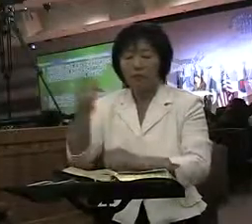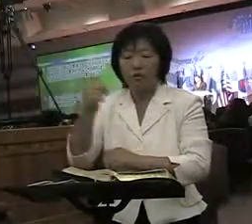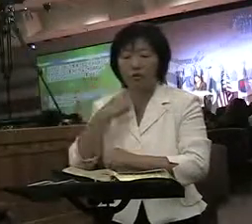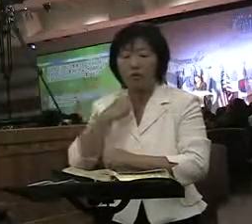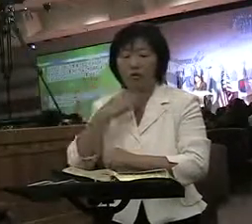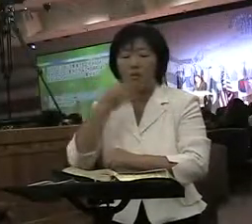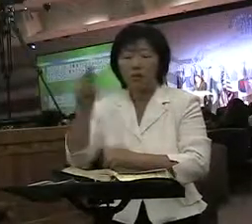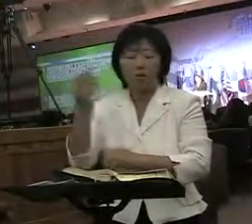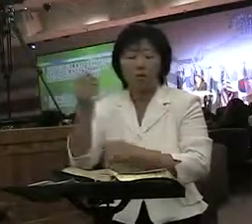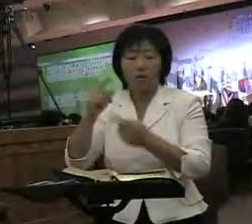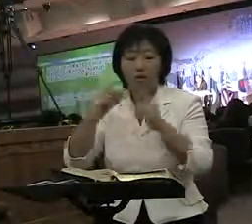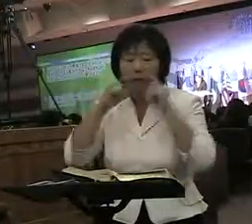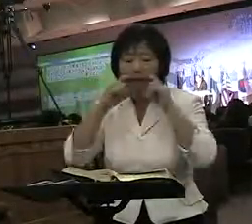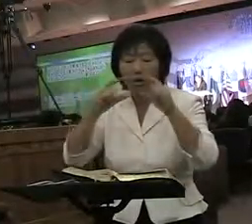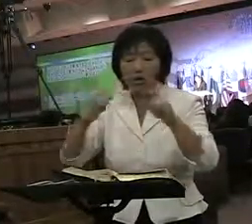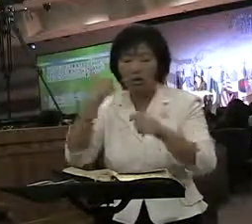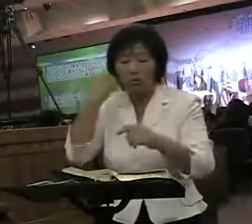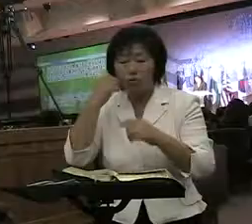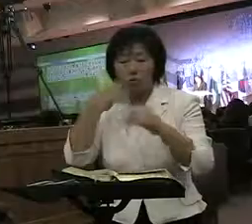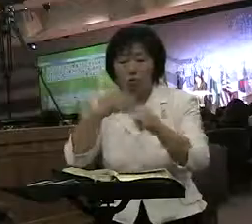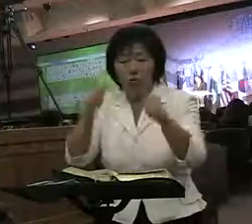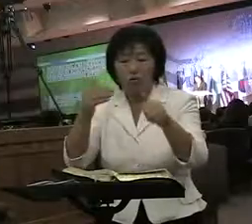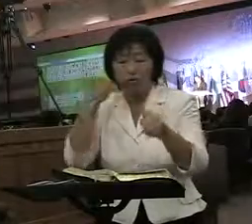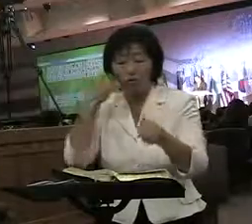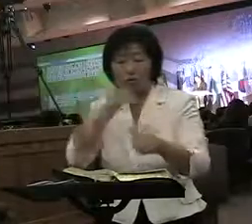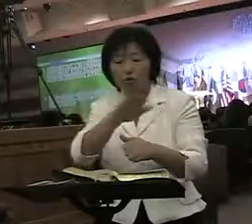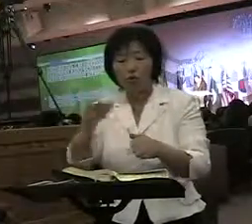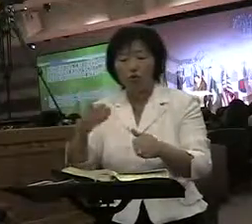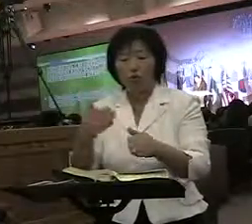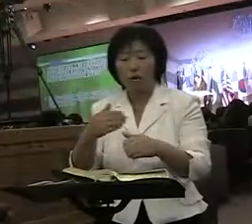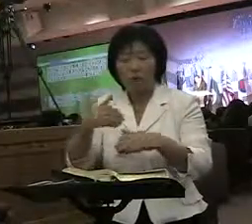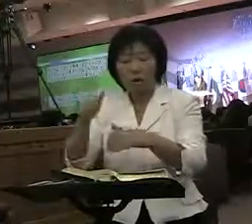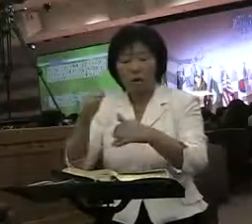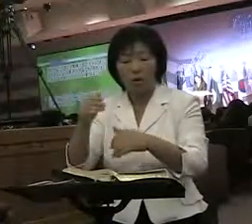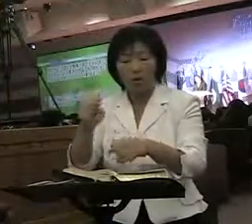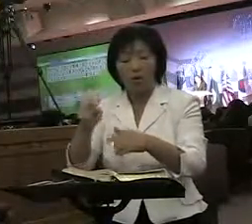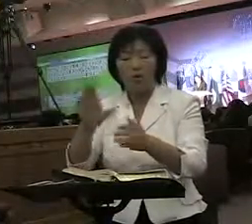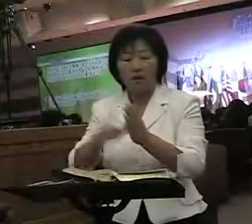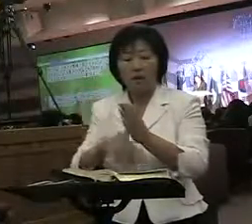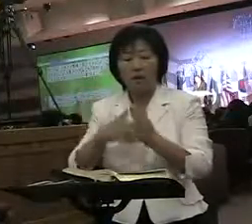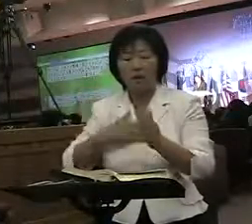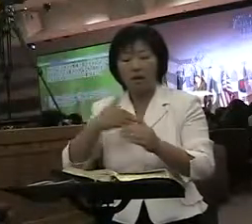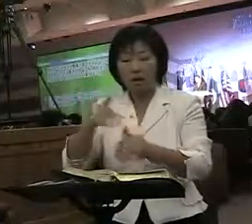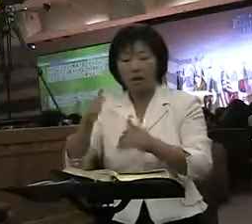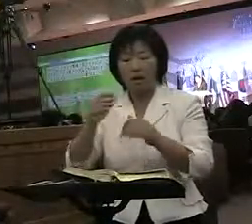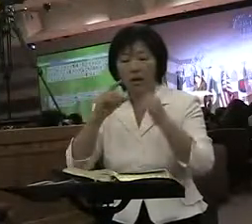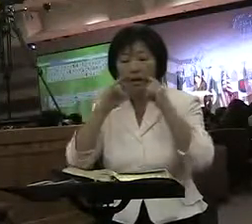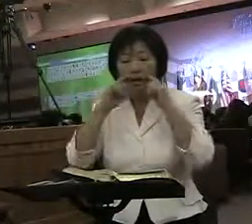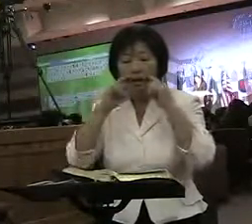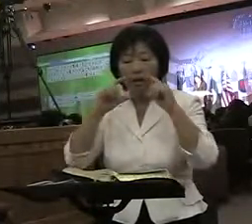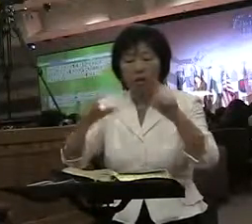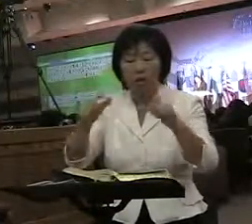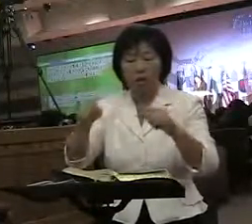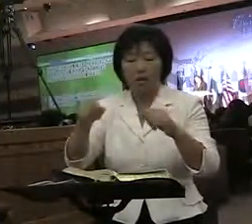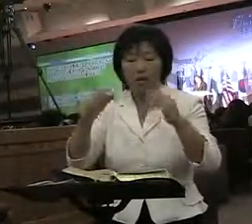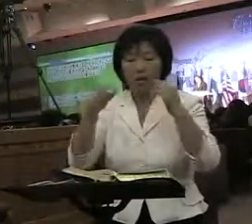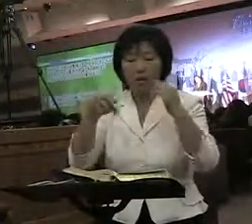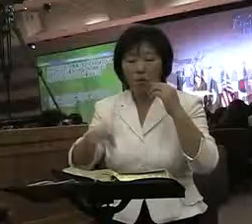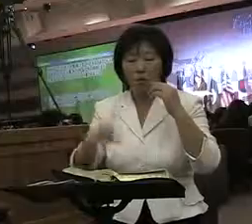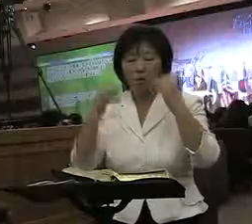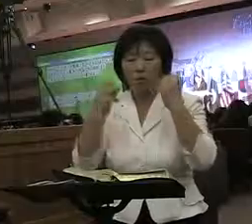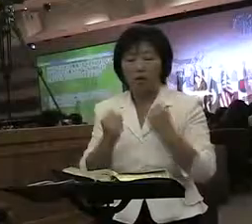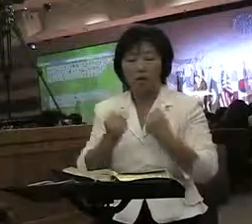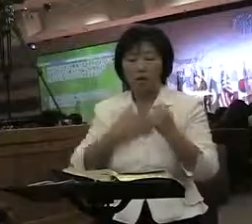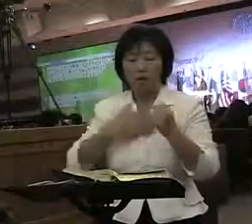적 이르시되 내가 누구를 보내며 누가 우리를 위하여 갈고 그때 내가 가로되 내가 여기